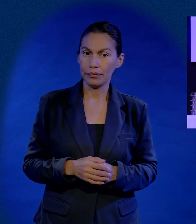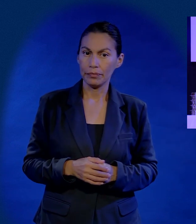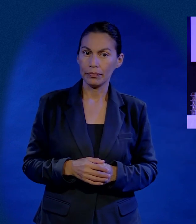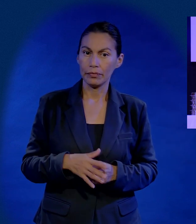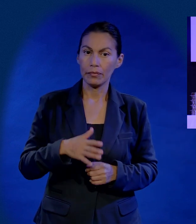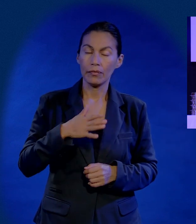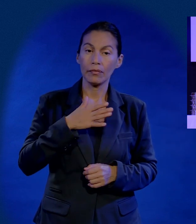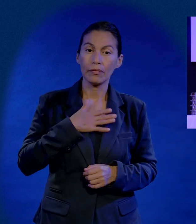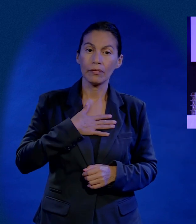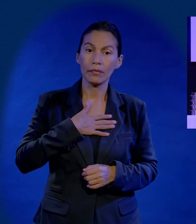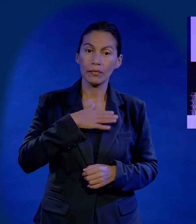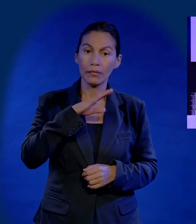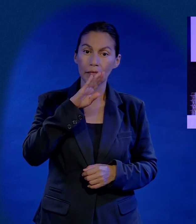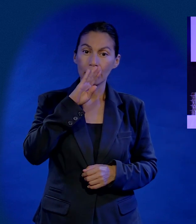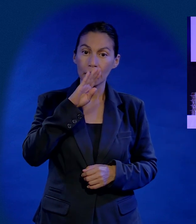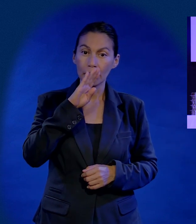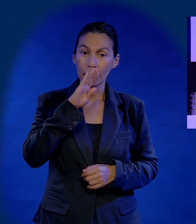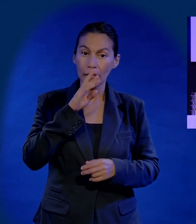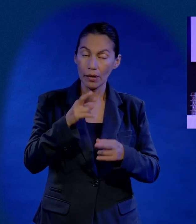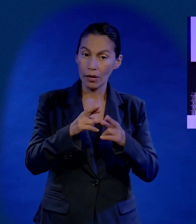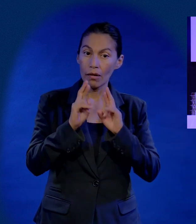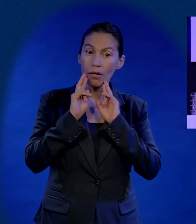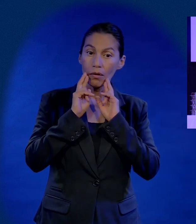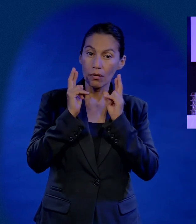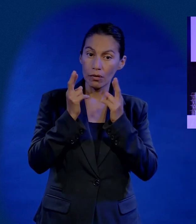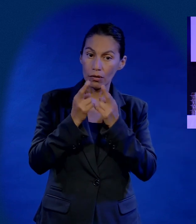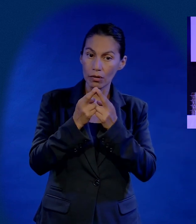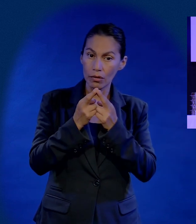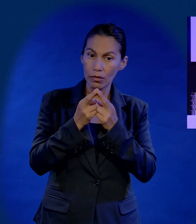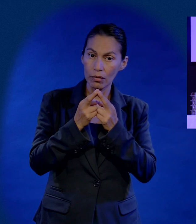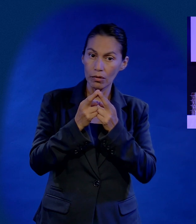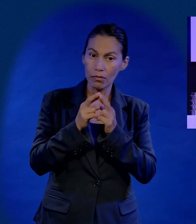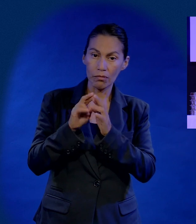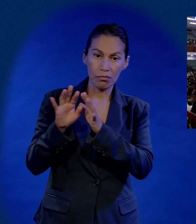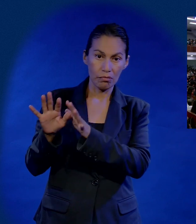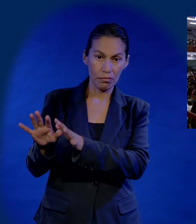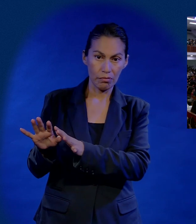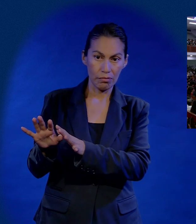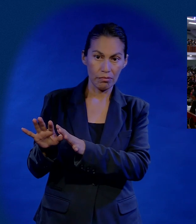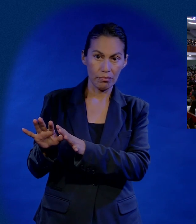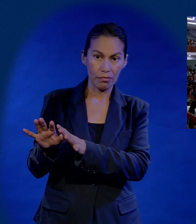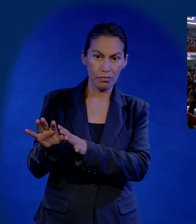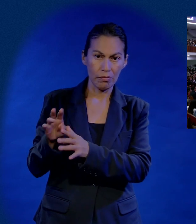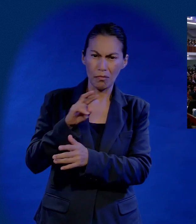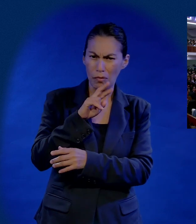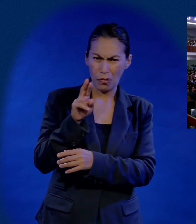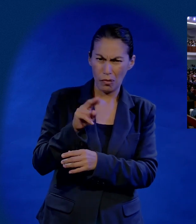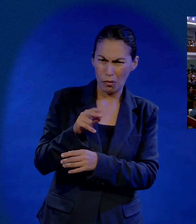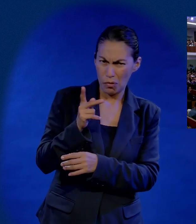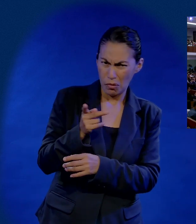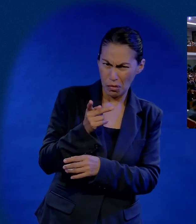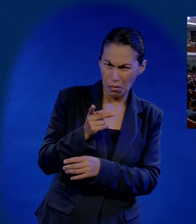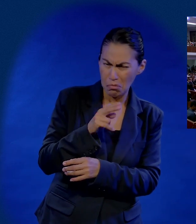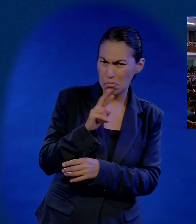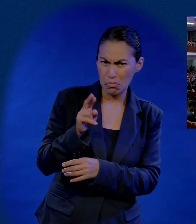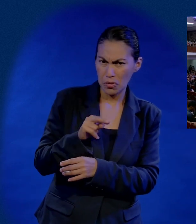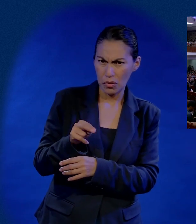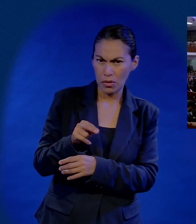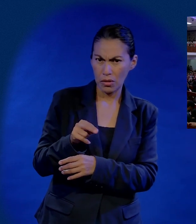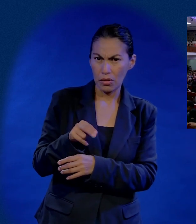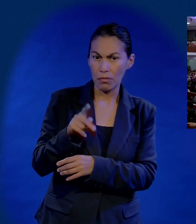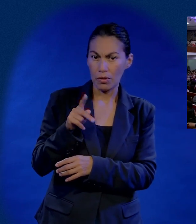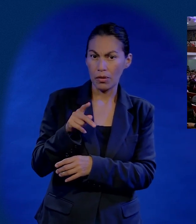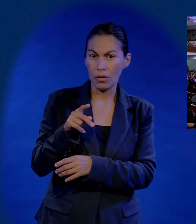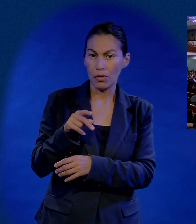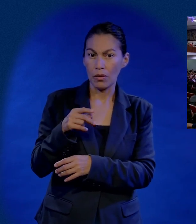Porque sorprendentemente, mi madre dejó su reunión. Yo no sé por qué, hasta el día de hoy